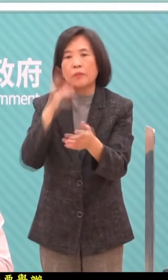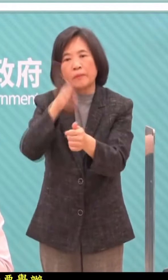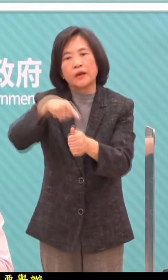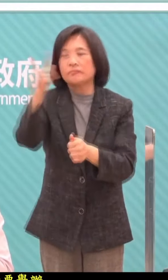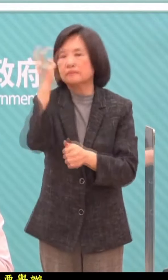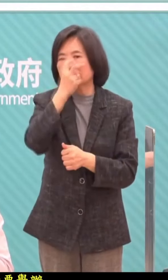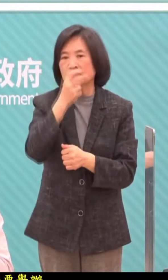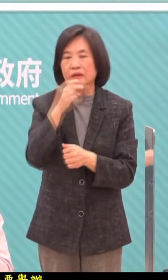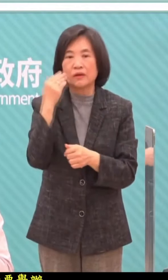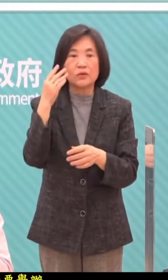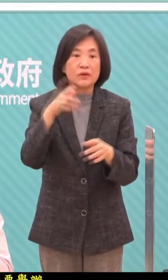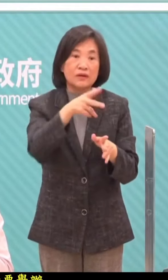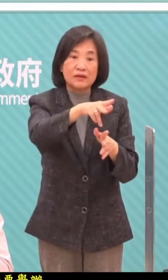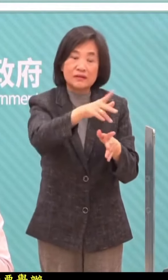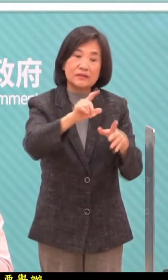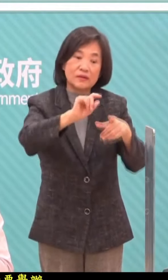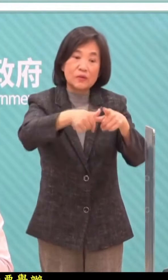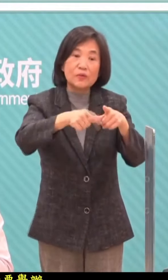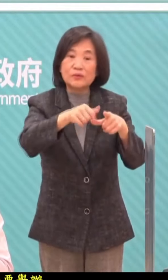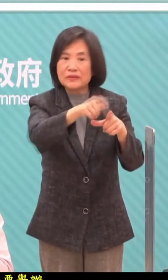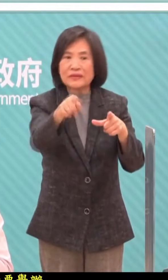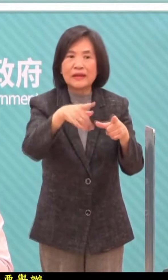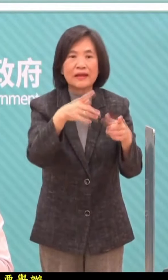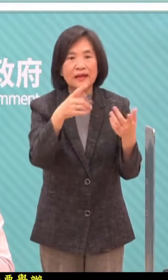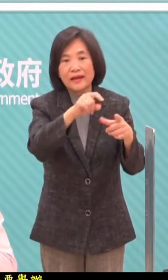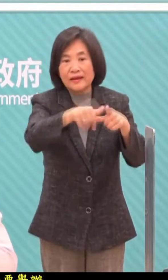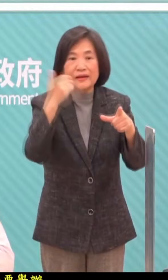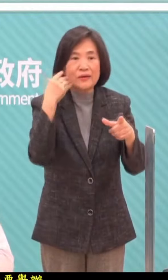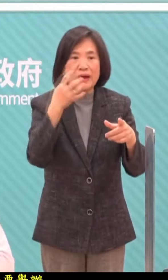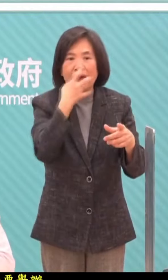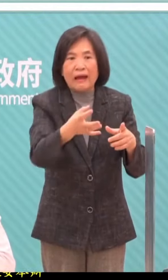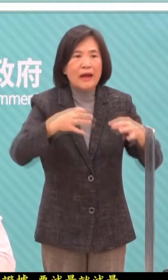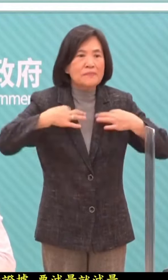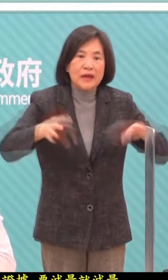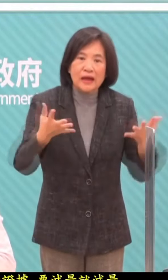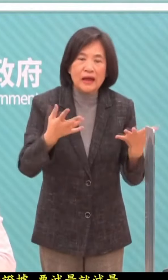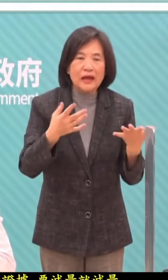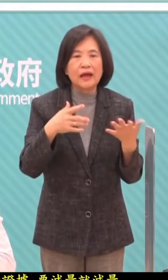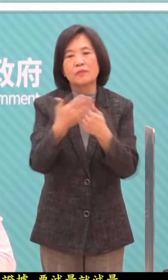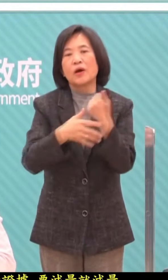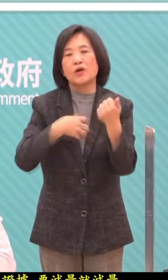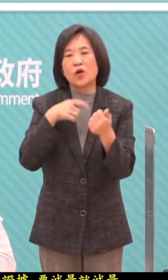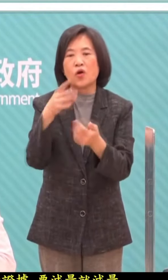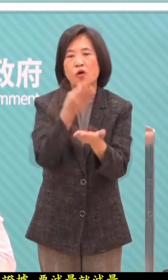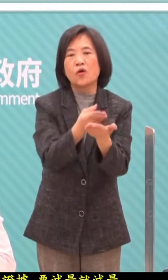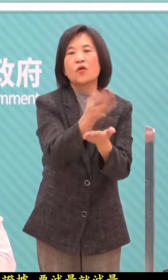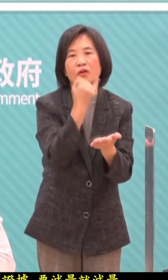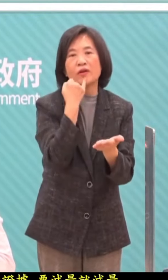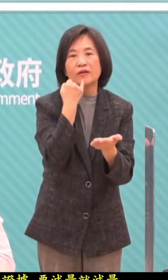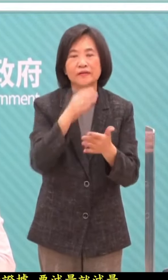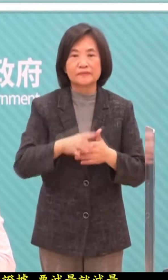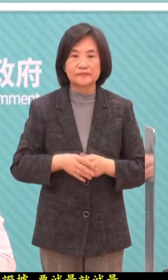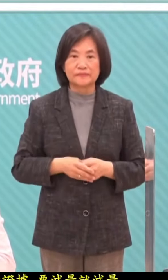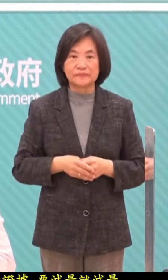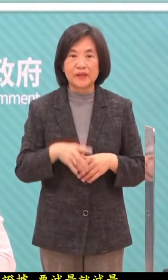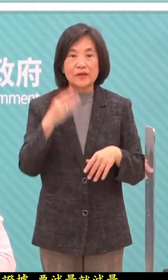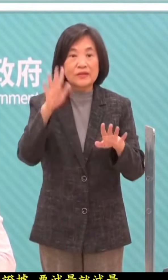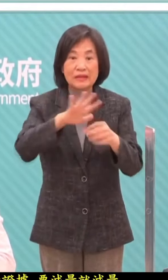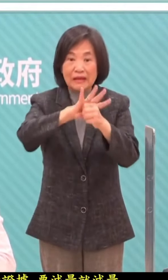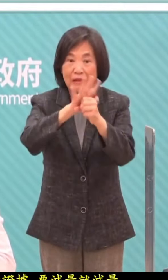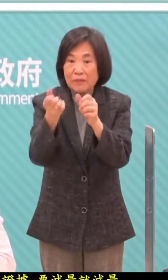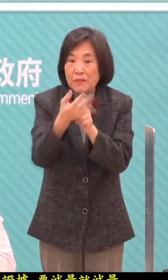上会有什么损失啊什么，这个我们再用保险的机制来处理。所以还是要呼吁的哦，没有疫情的时候